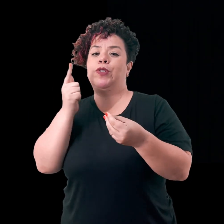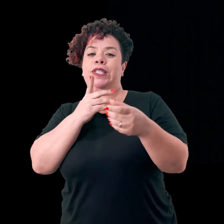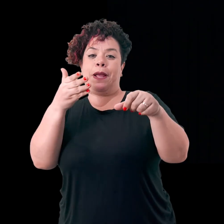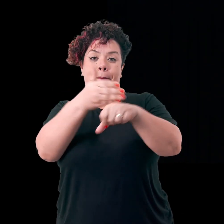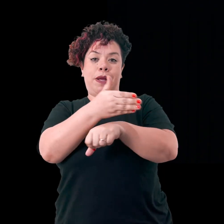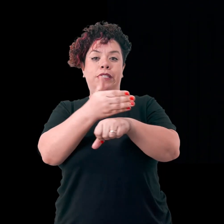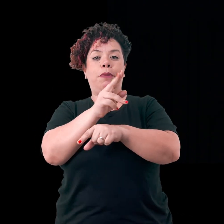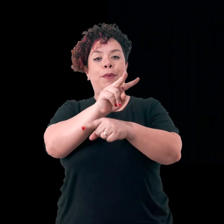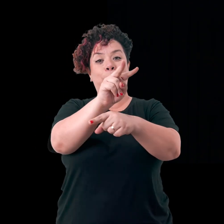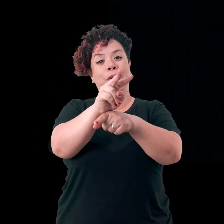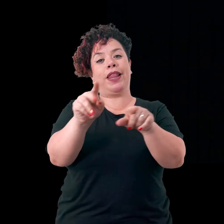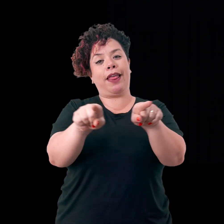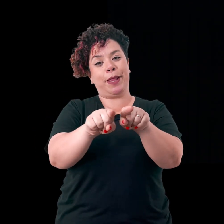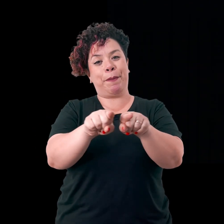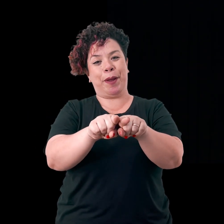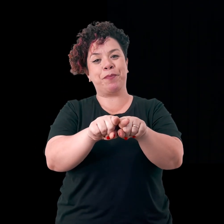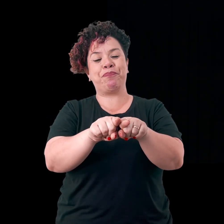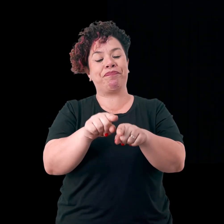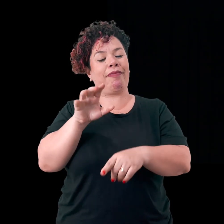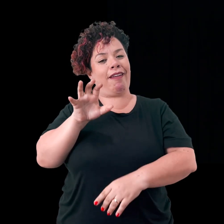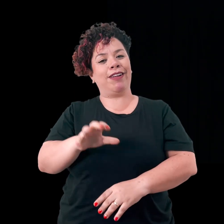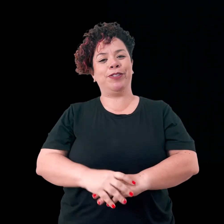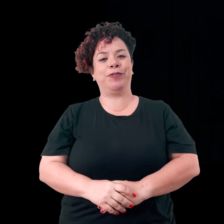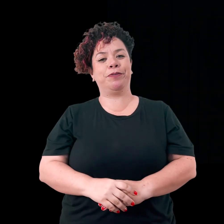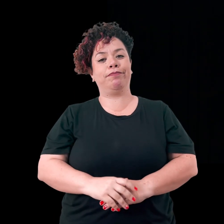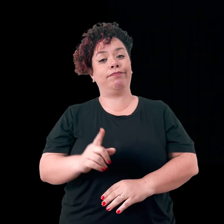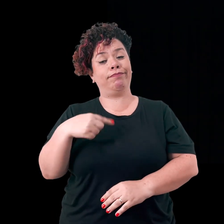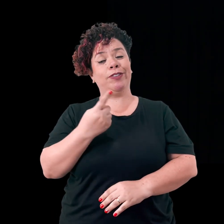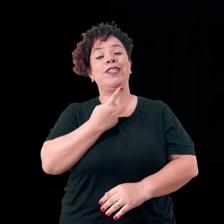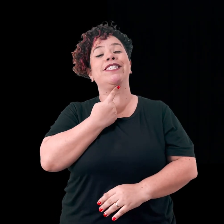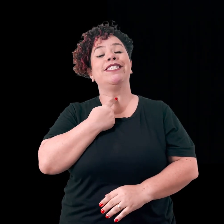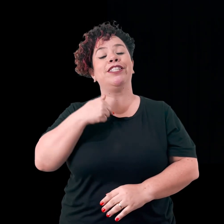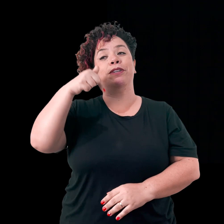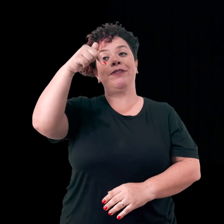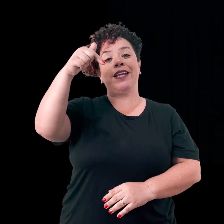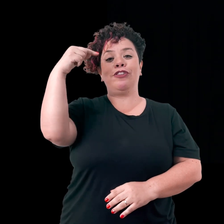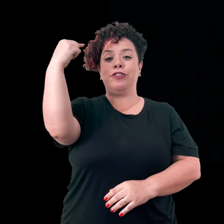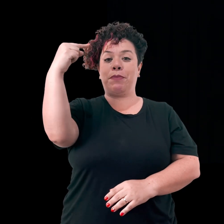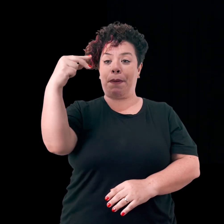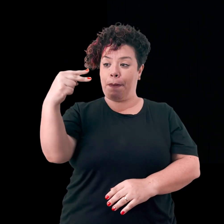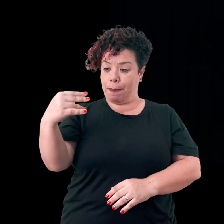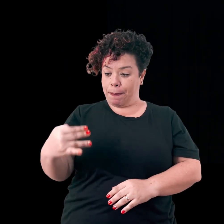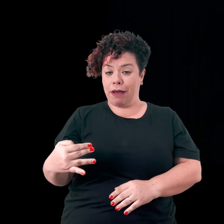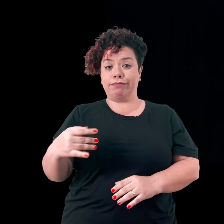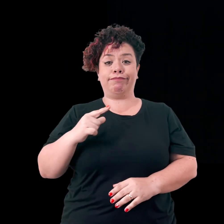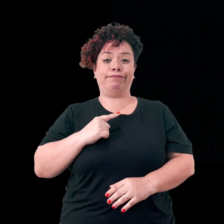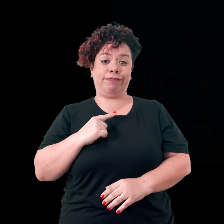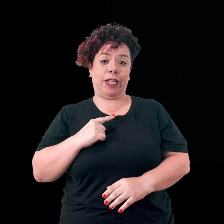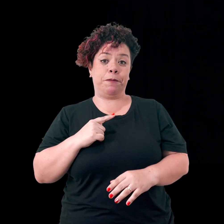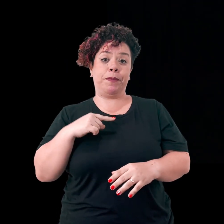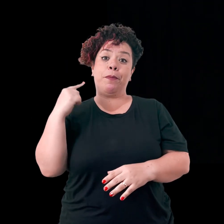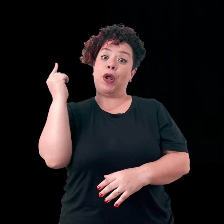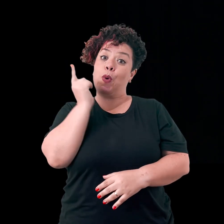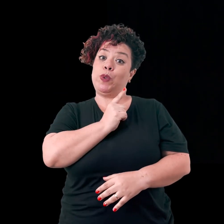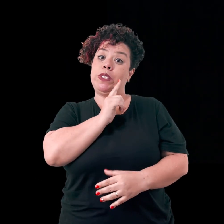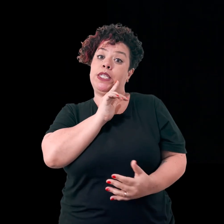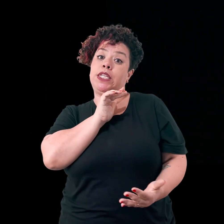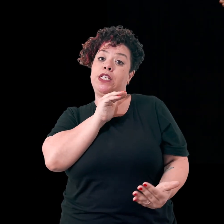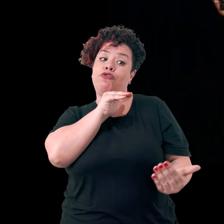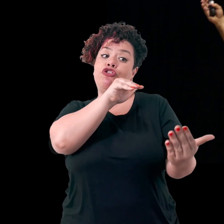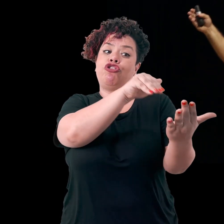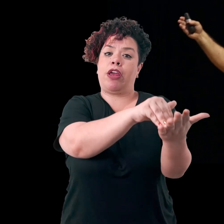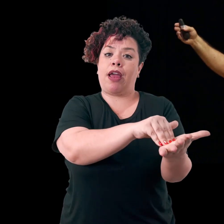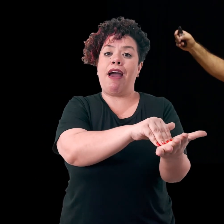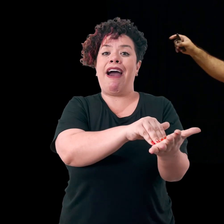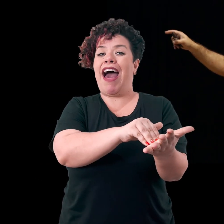engaja. É isso. Né? Esse é o oceano que queremos no âmbito da década. E para a gente chegar aqui, a gente precisa